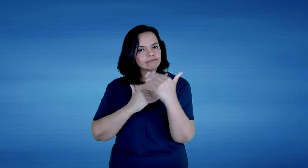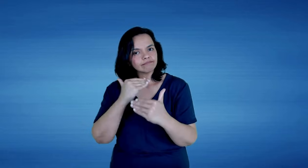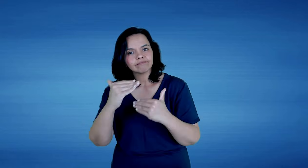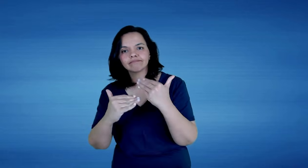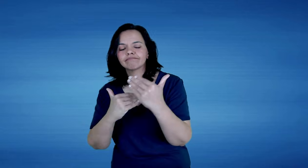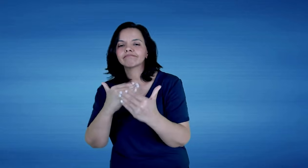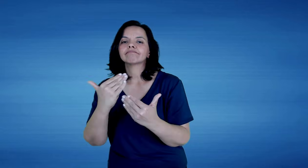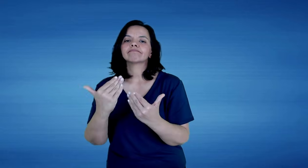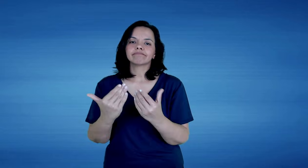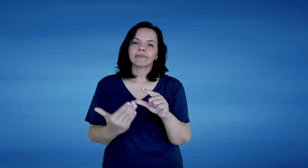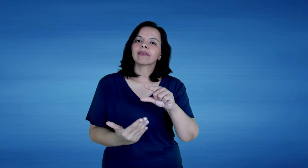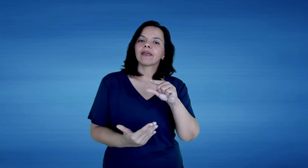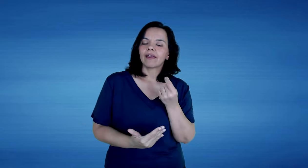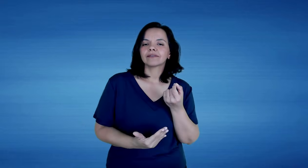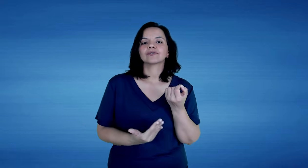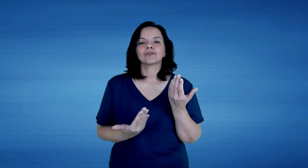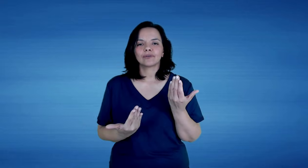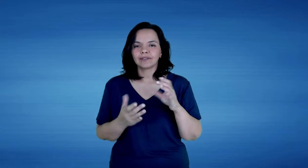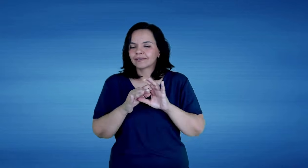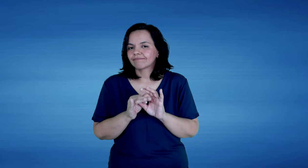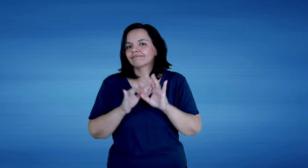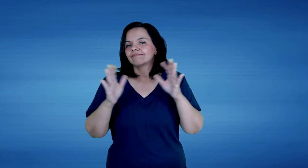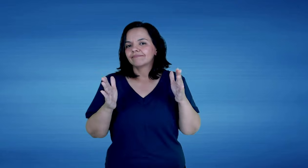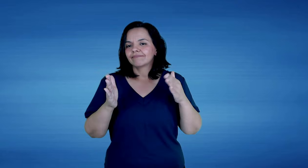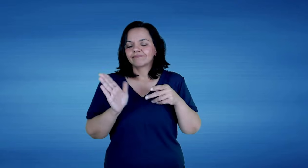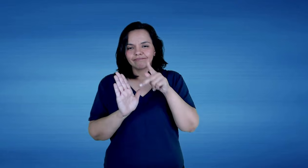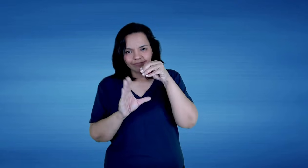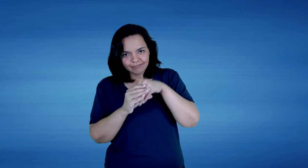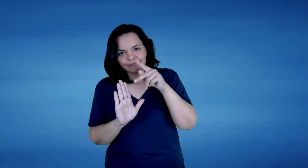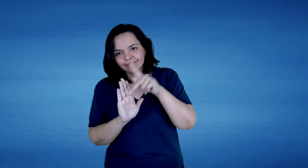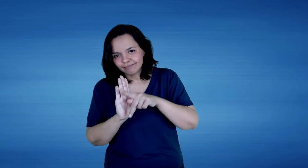Só depois que houve essa possibilidade do desenvolvimento,